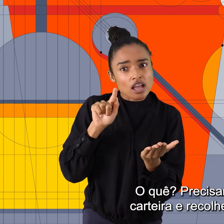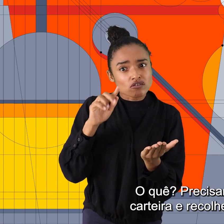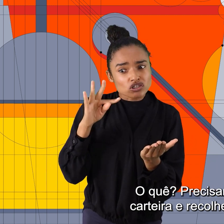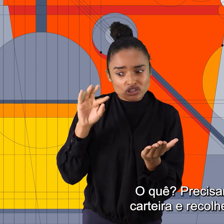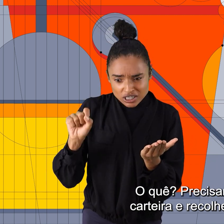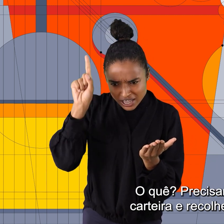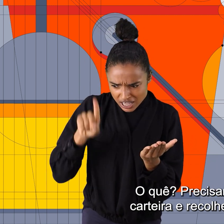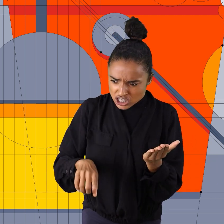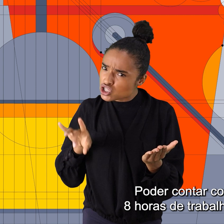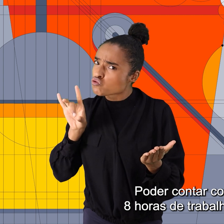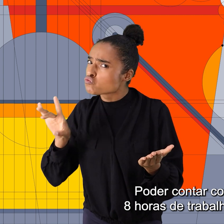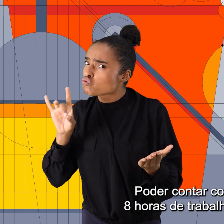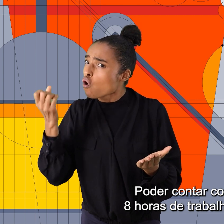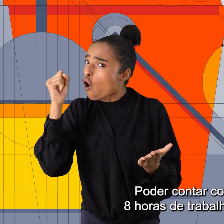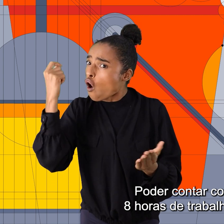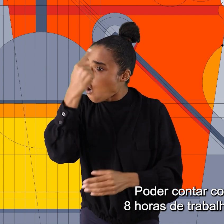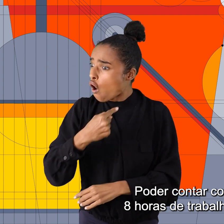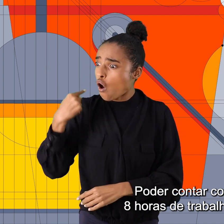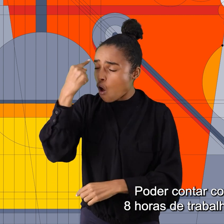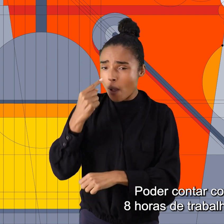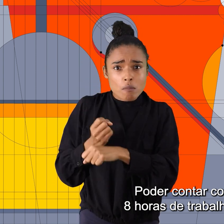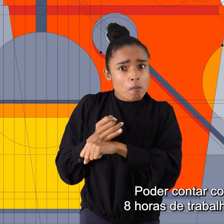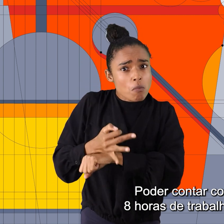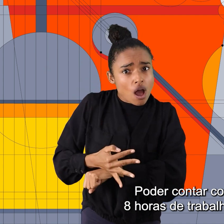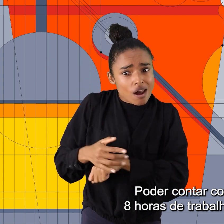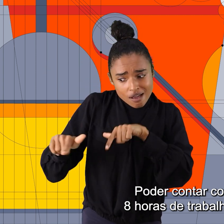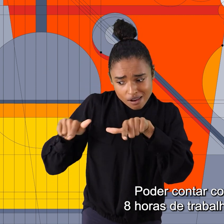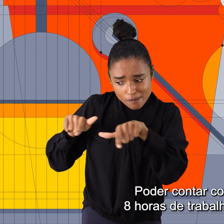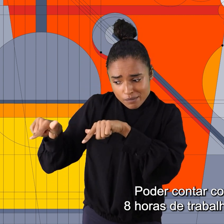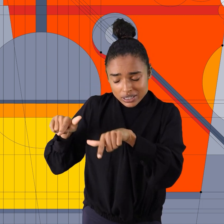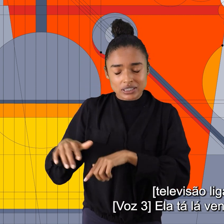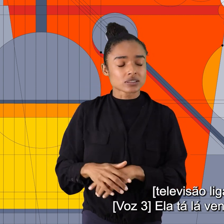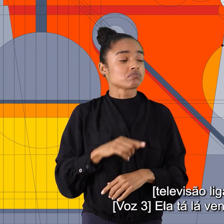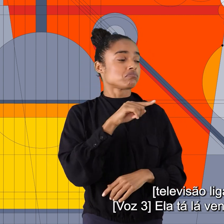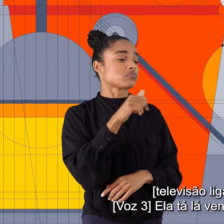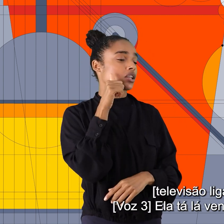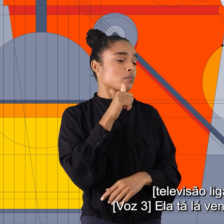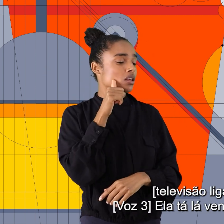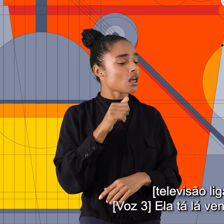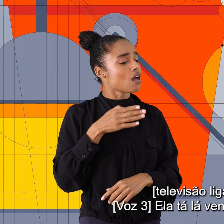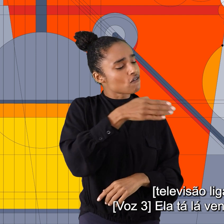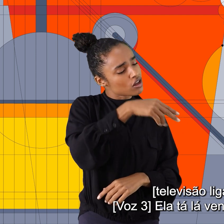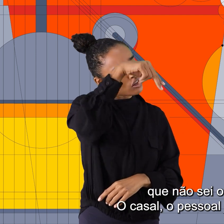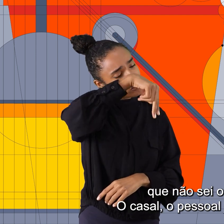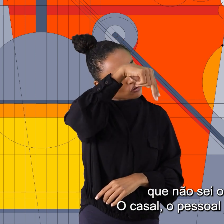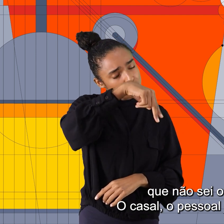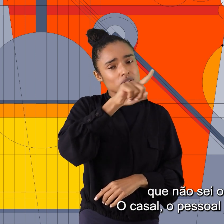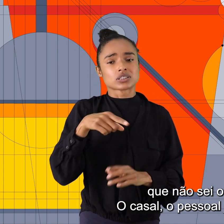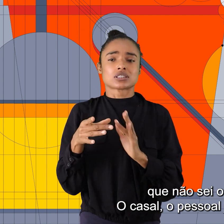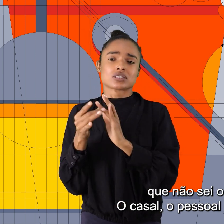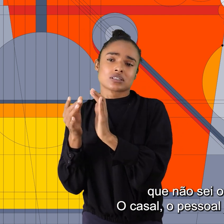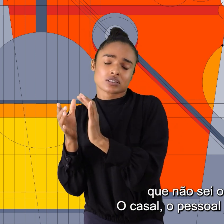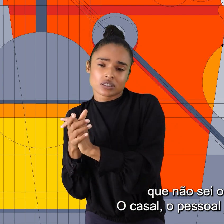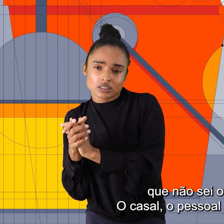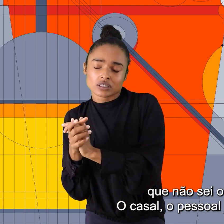recolher FGTS? Poder contar com ela só 8 horas de trabalho por dia? Ela tá lá vendo a novela, que não sei o